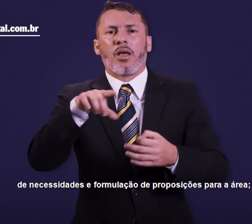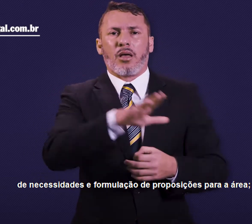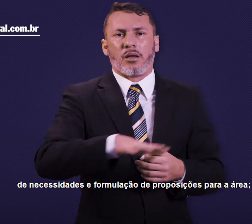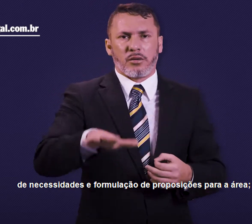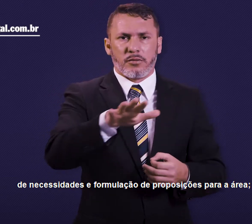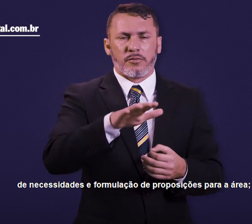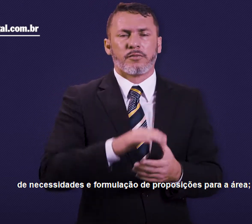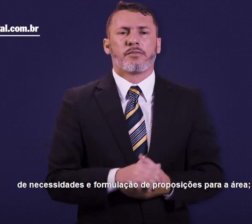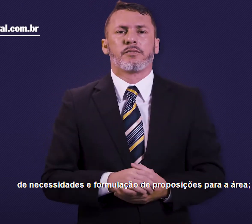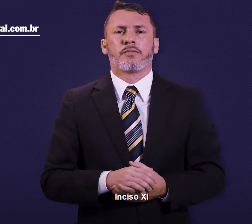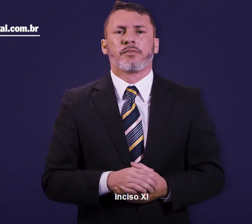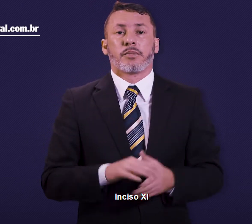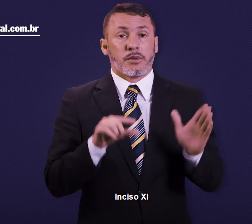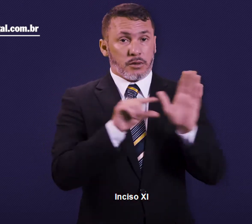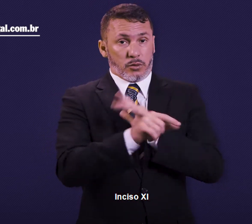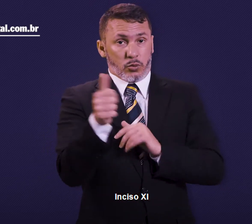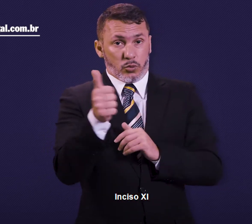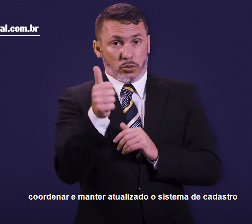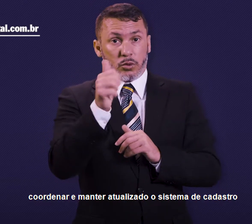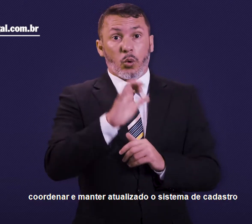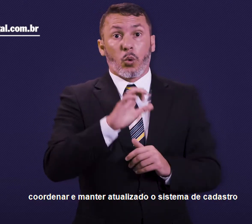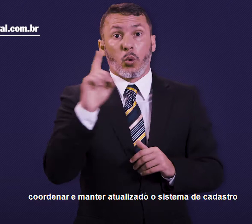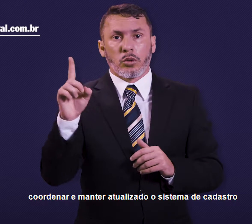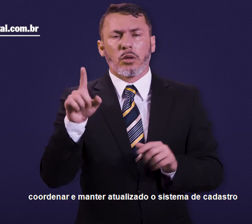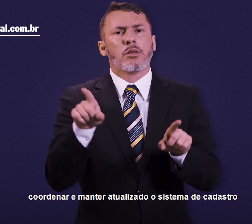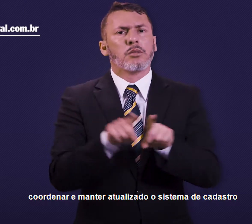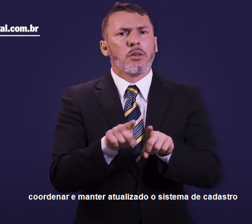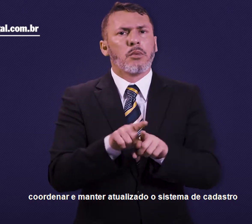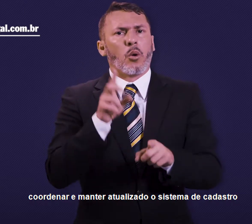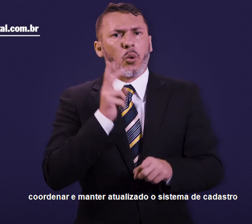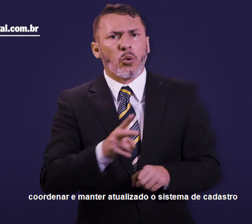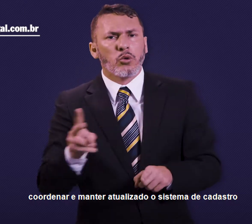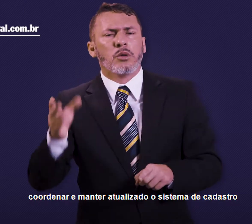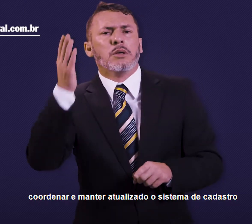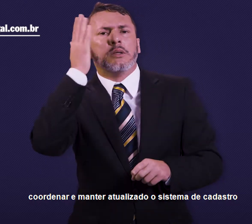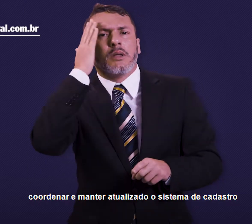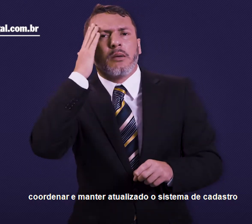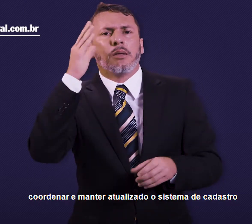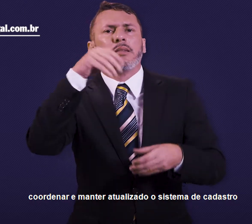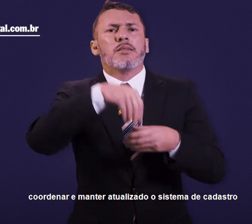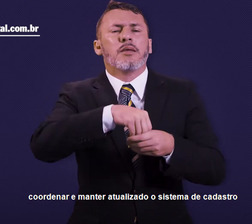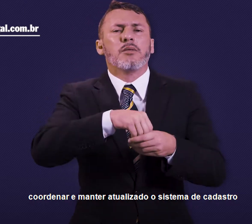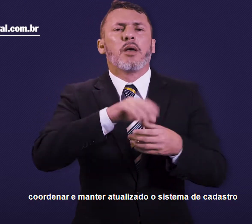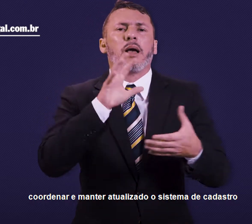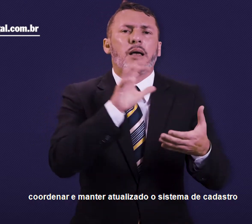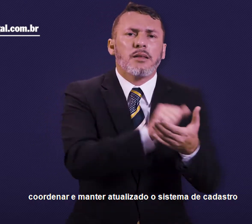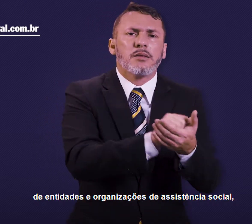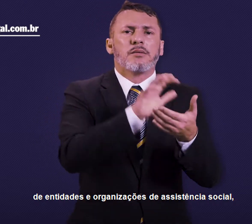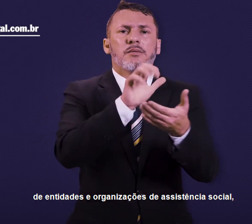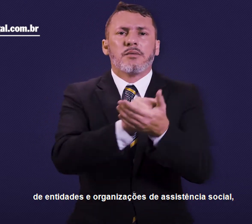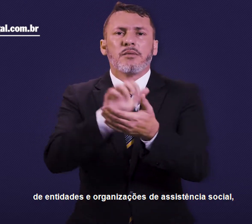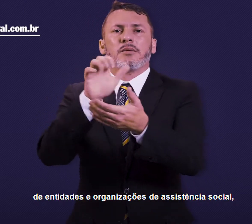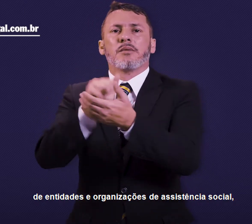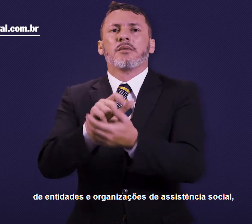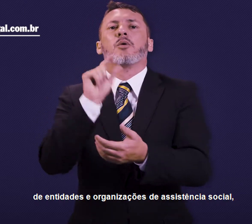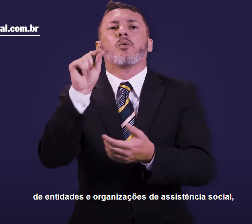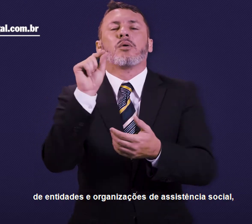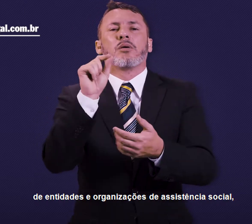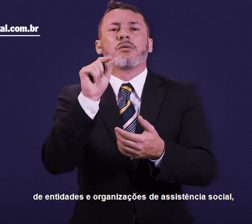proposições para a área. Inciso 11. Coordenar e manter atualizado o sistema de cadastro de entidades e